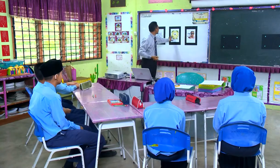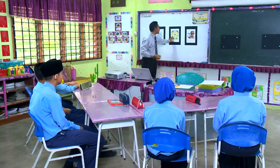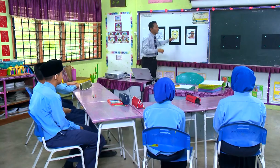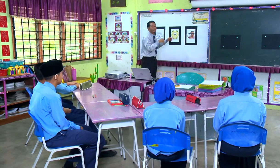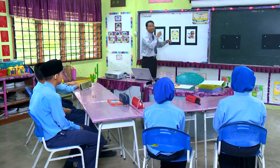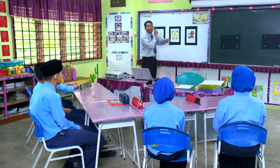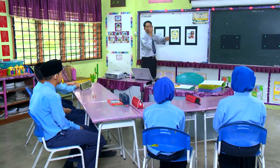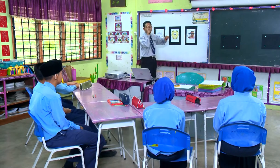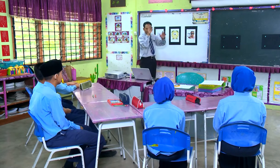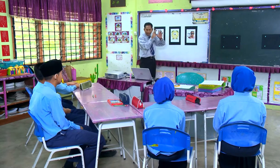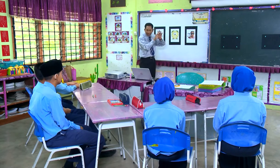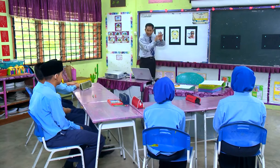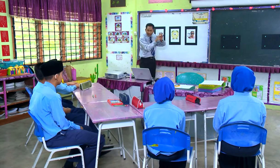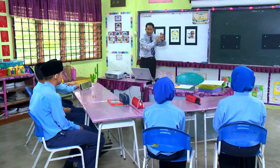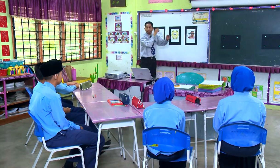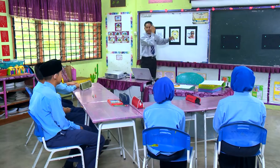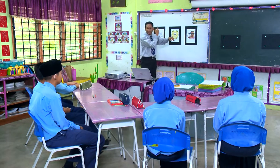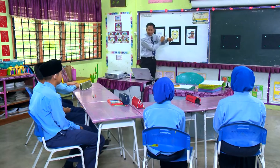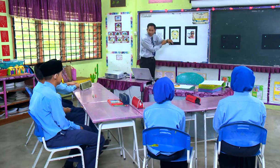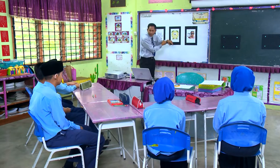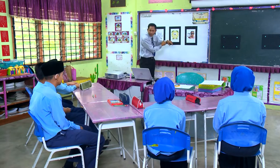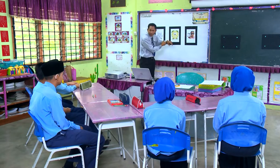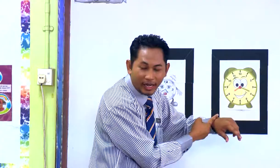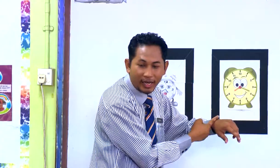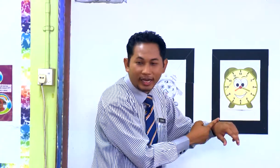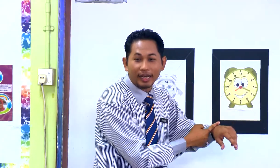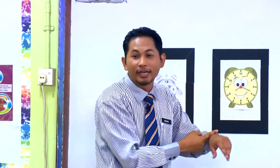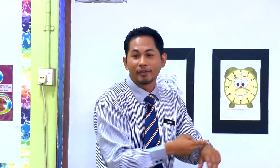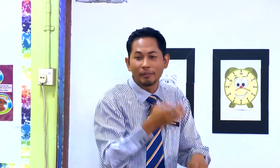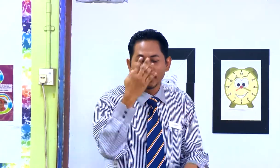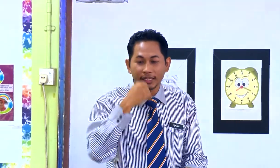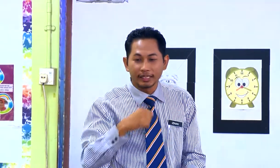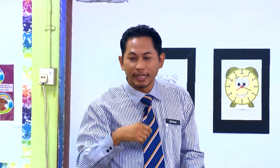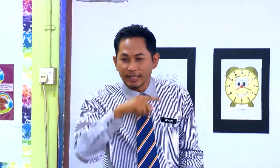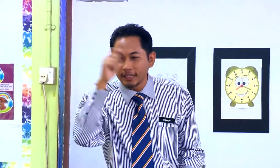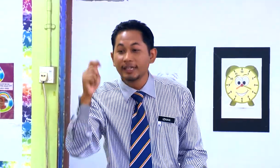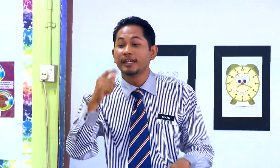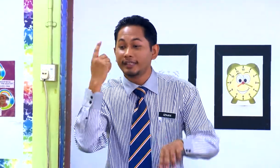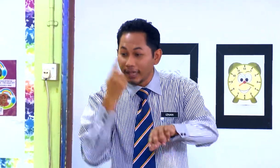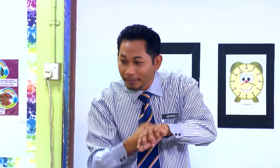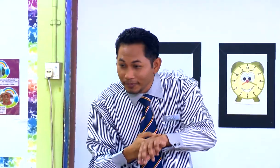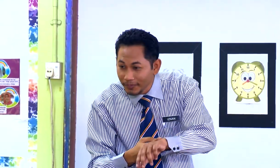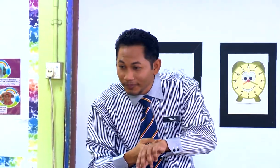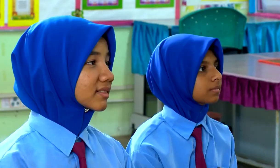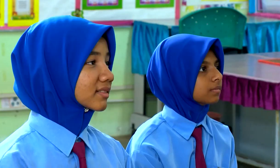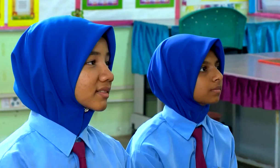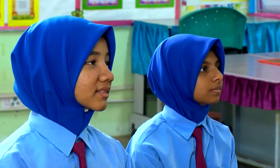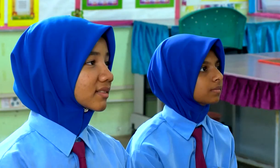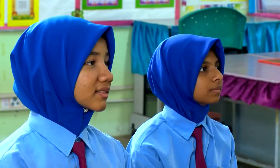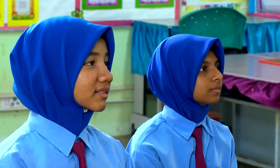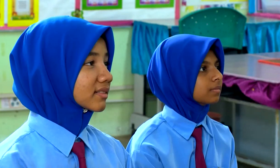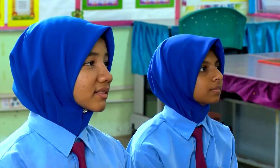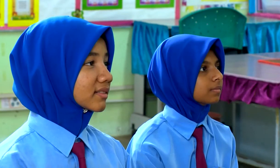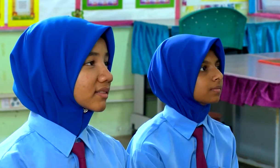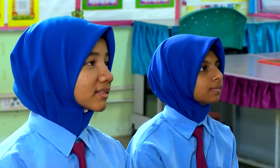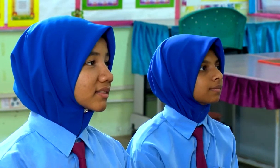ini gambar jam. Mengapa saya tanya jam? Saya nak tanya semua